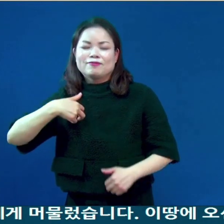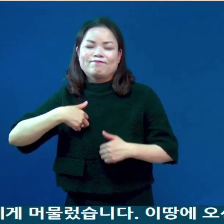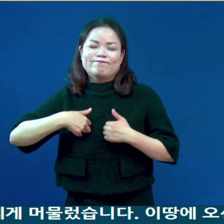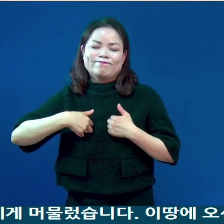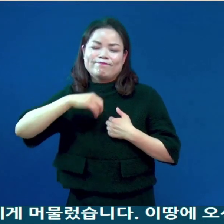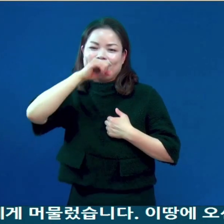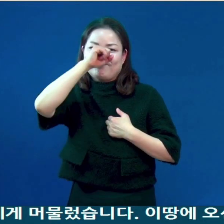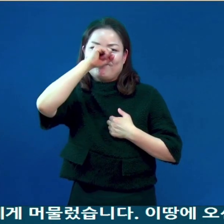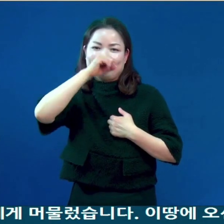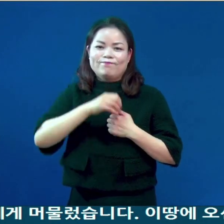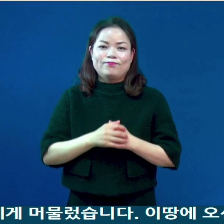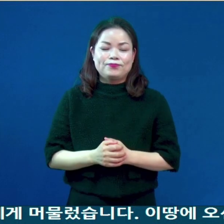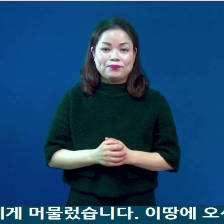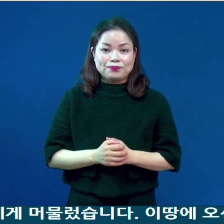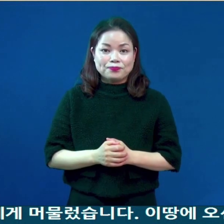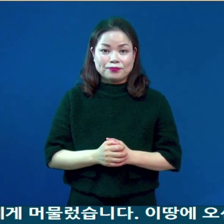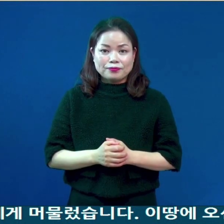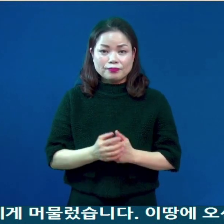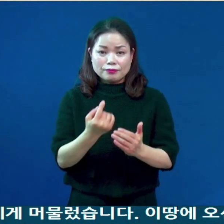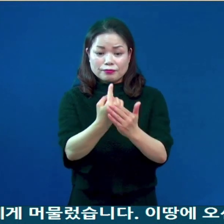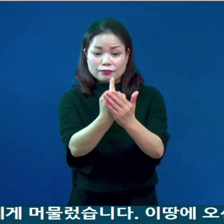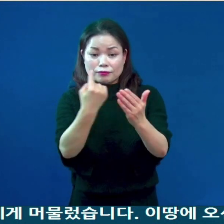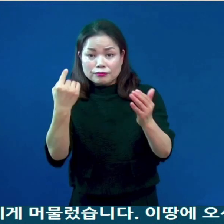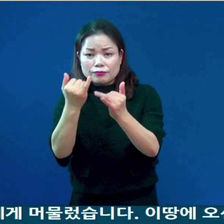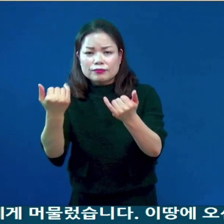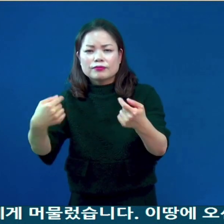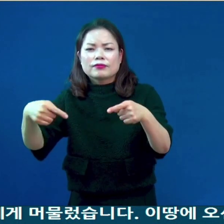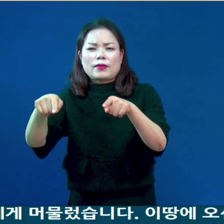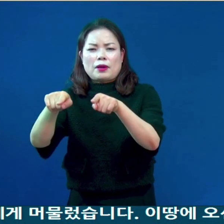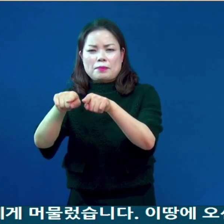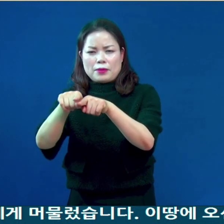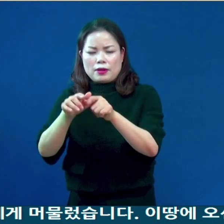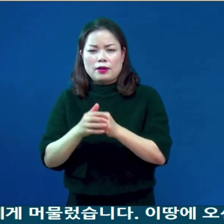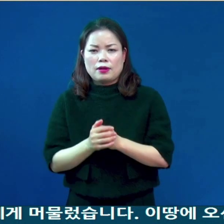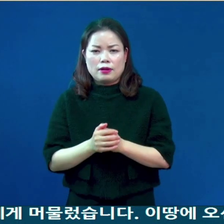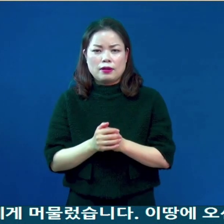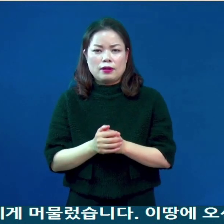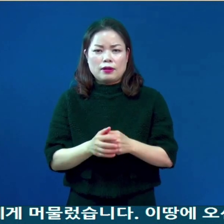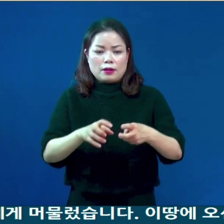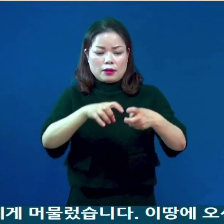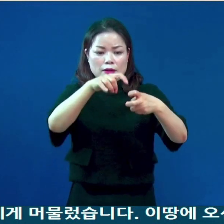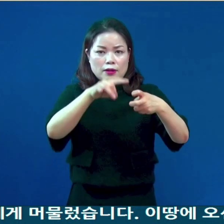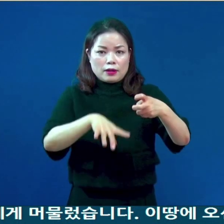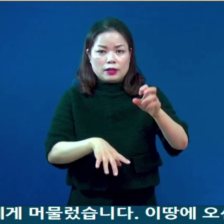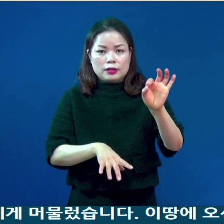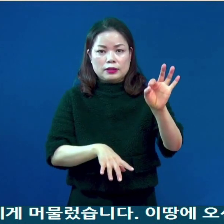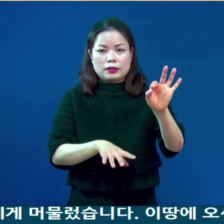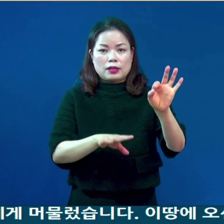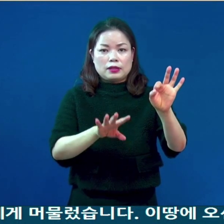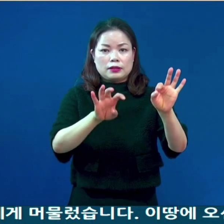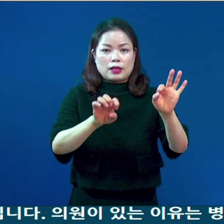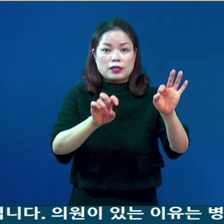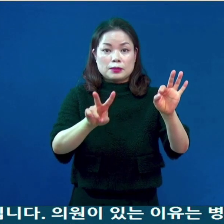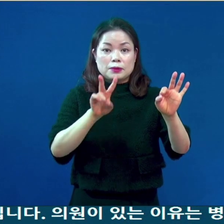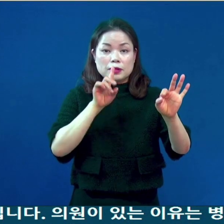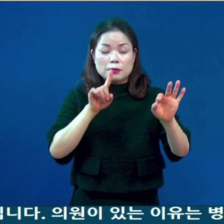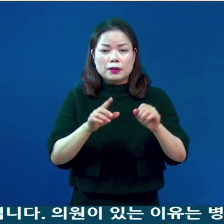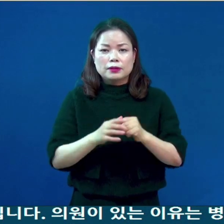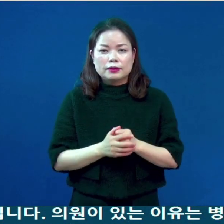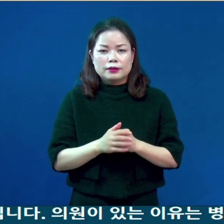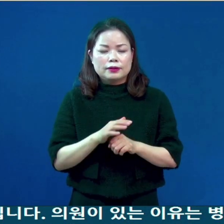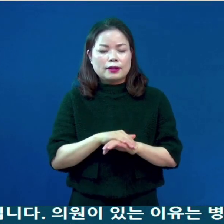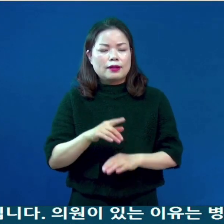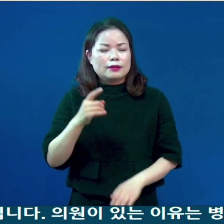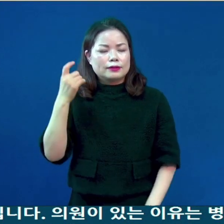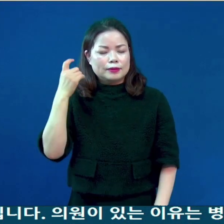즐기셨습니다. 소외된 자들과 함께 하셨죠. 마태복음 10장 42절 말씀인데 여러분 또 잘